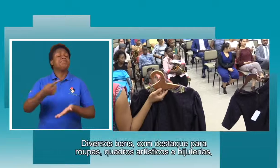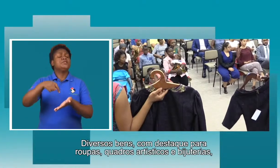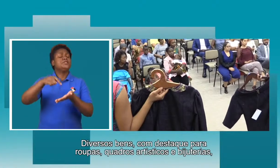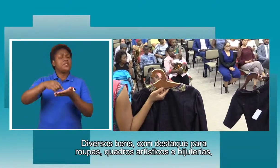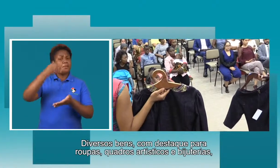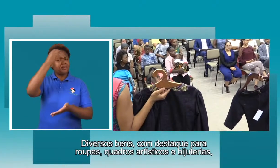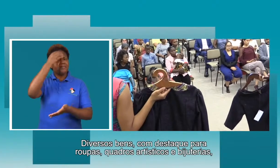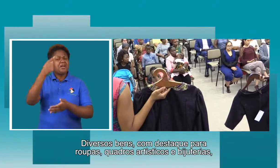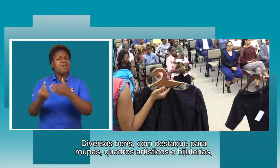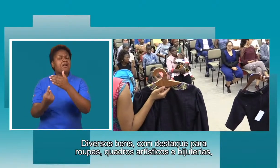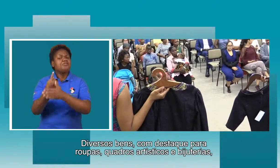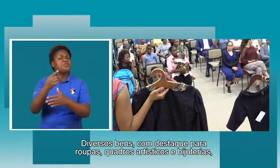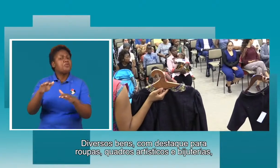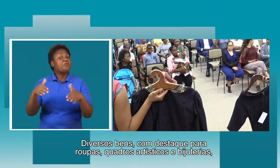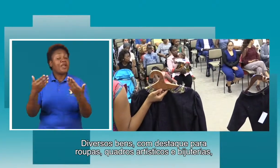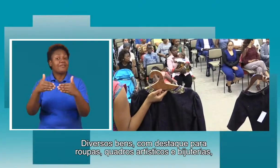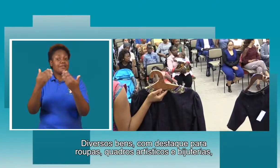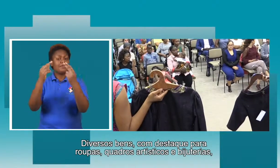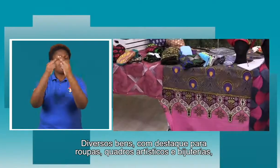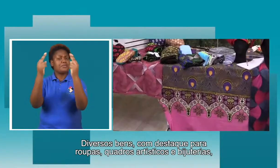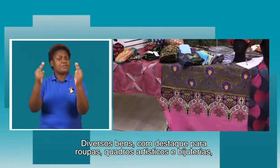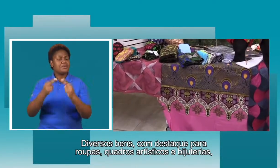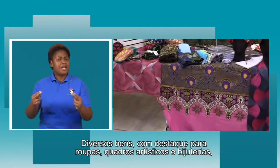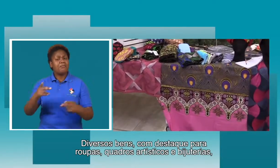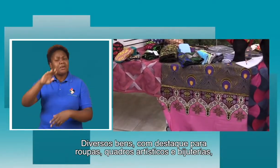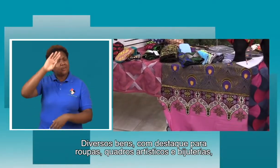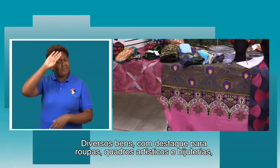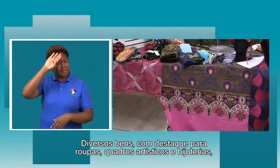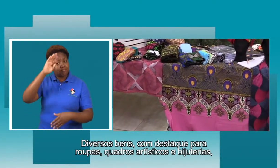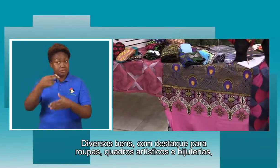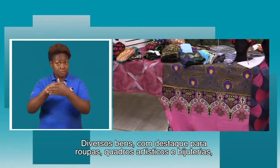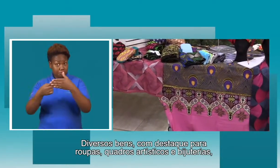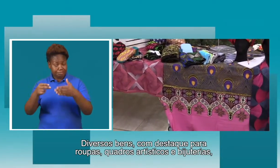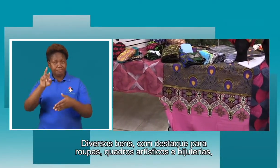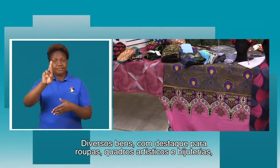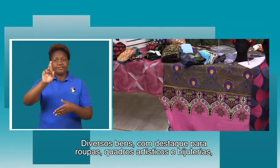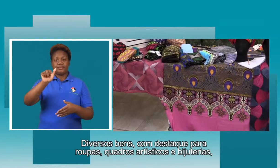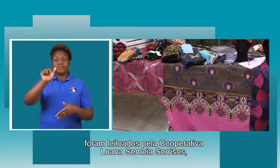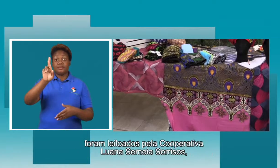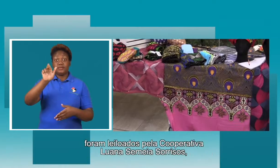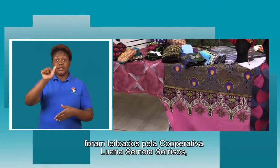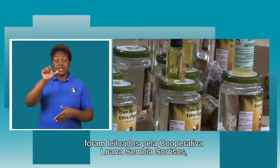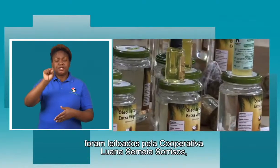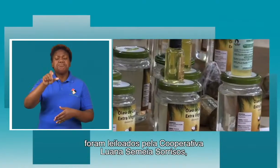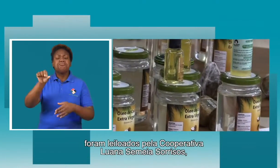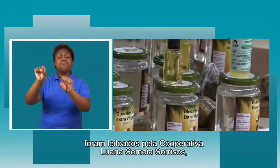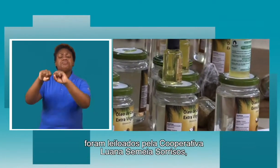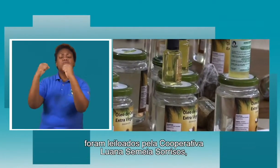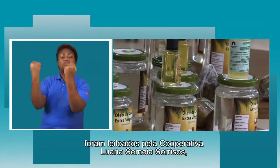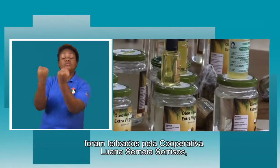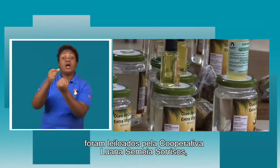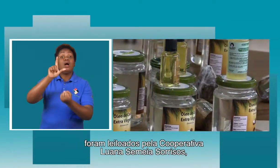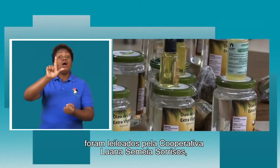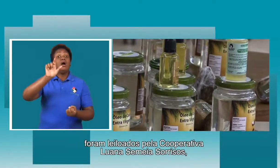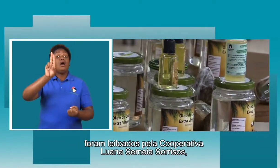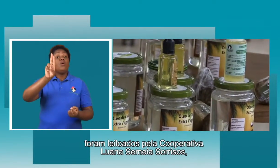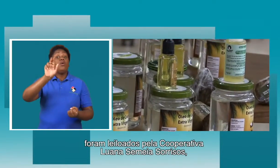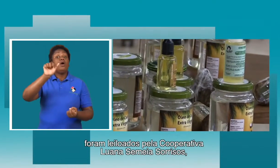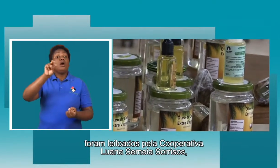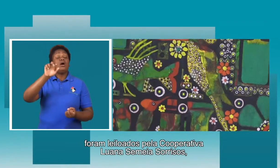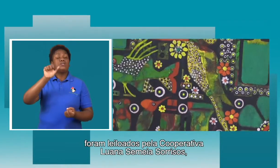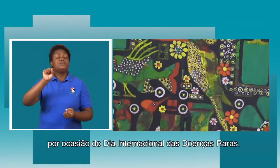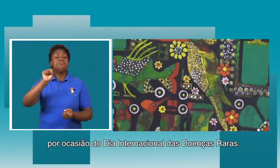Diversos bens com destaque para roupas, quadros artísticos e bijuterias foram leiloados pela cooperativa Luana